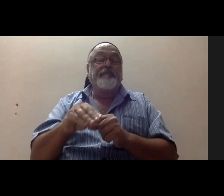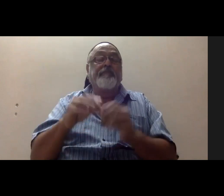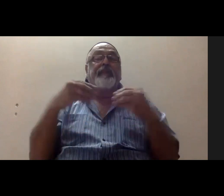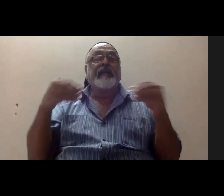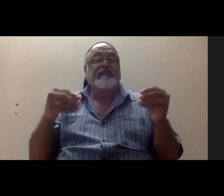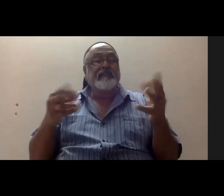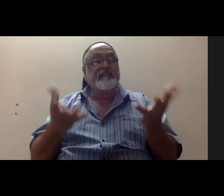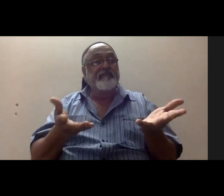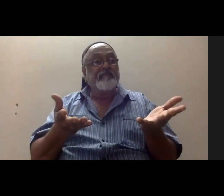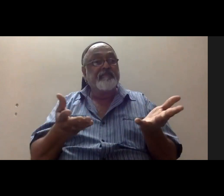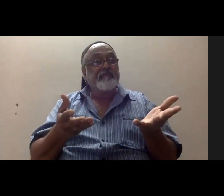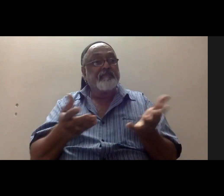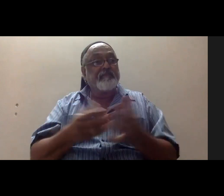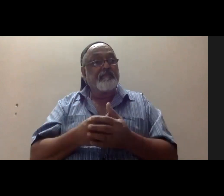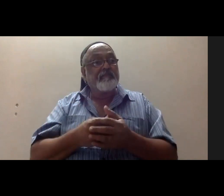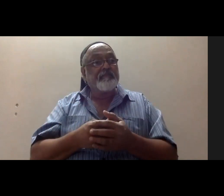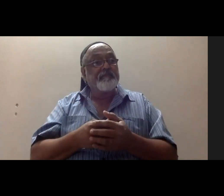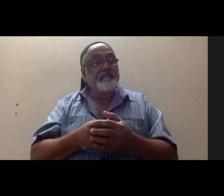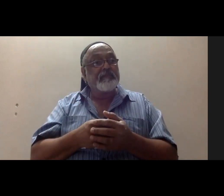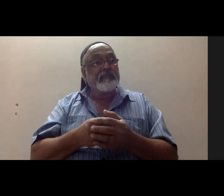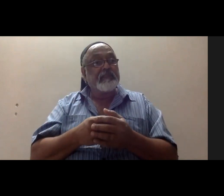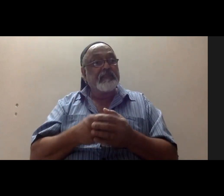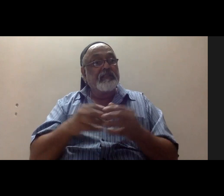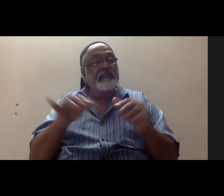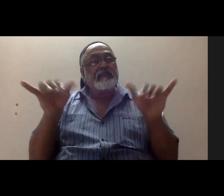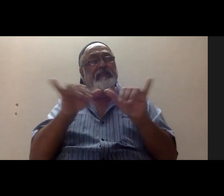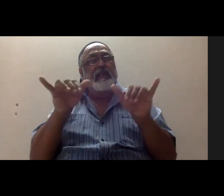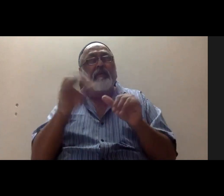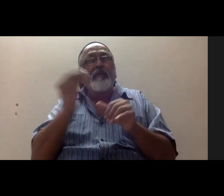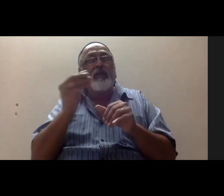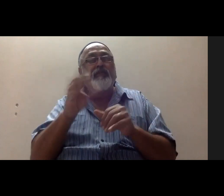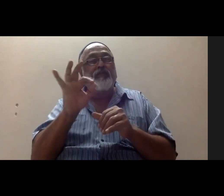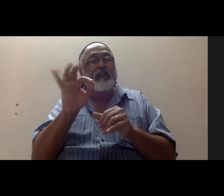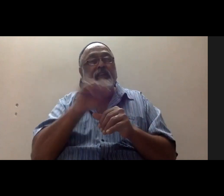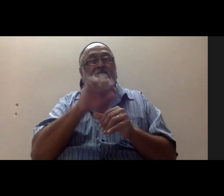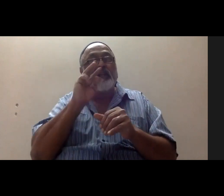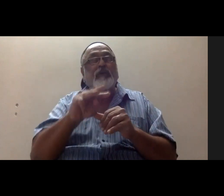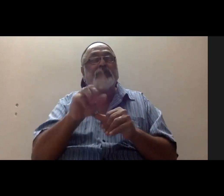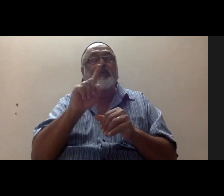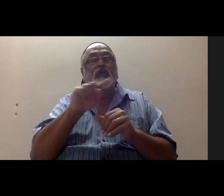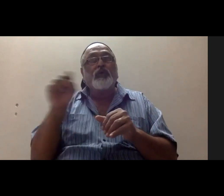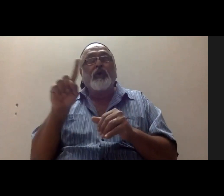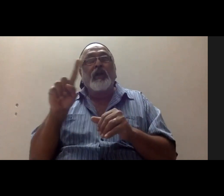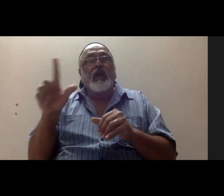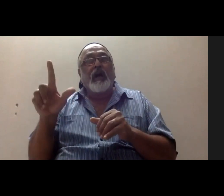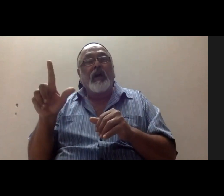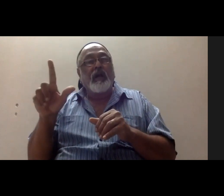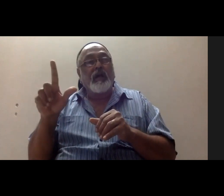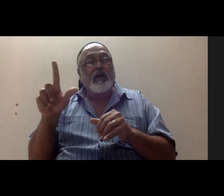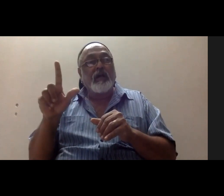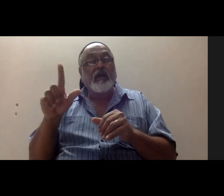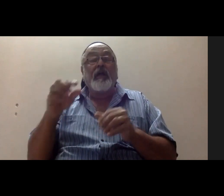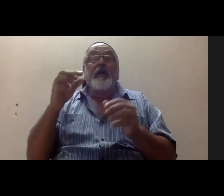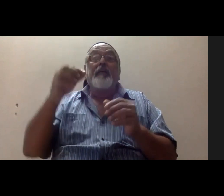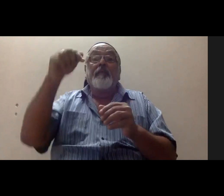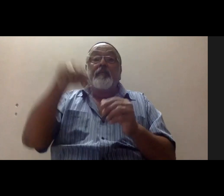और उतना ही अराउंड 50,000 to 1 lakh हमने प्लांट लगवाए हैं